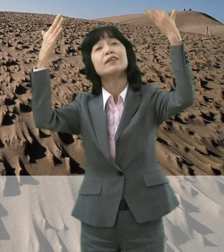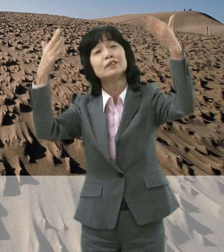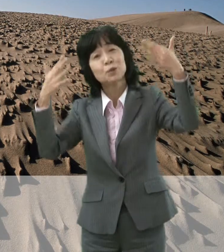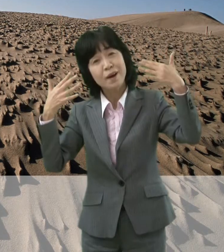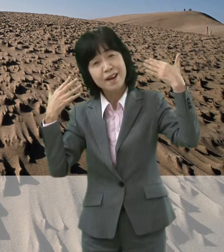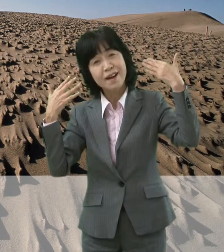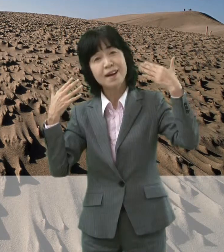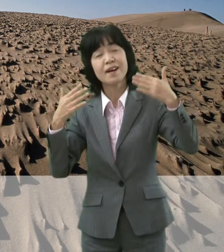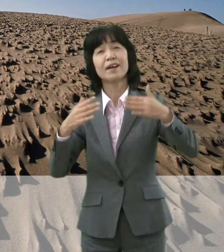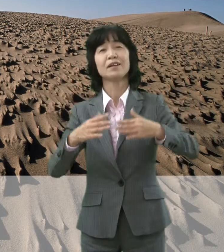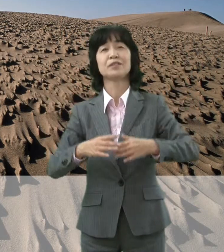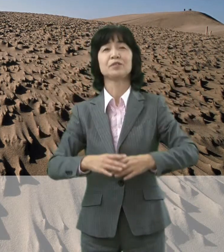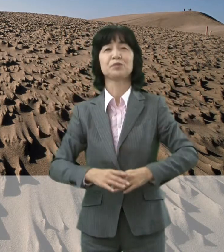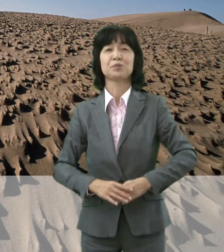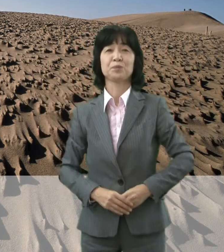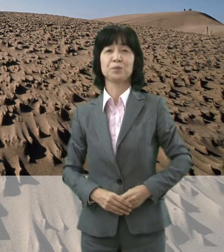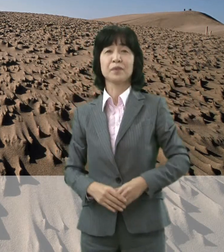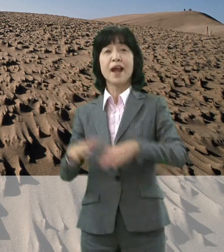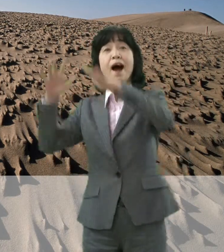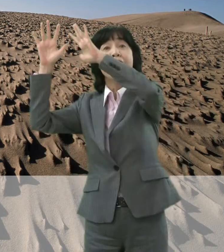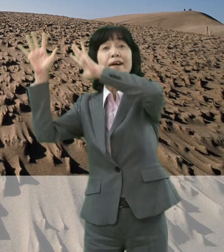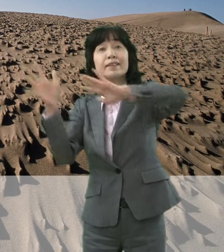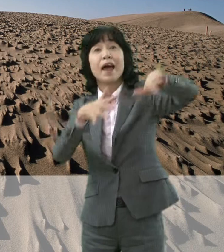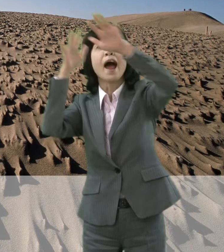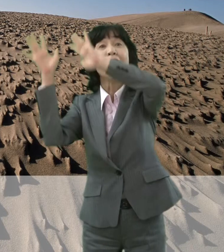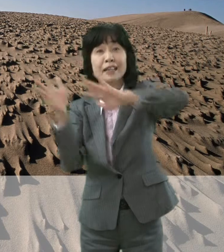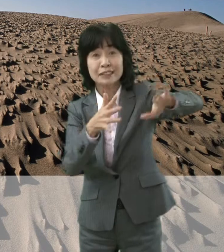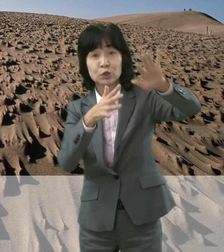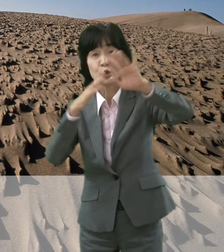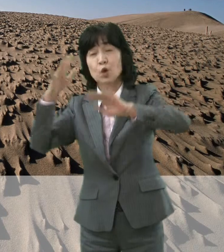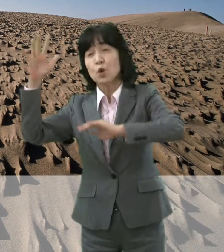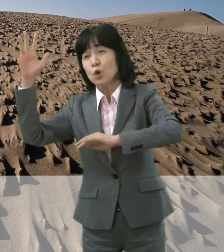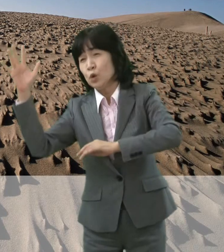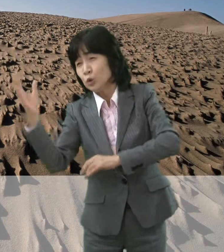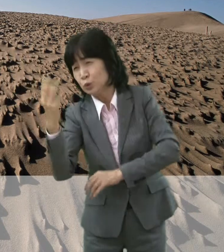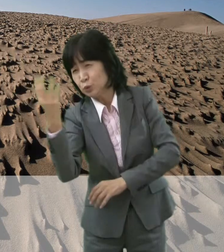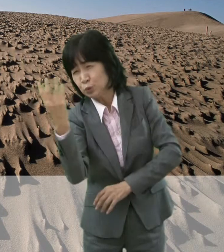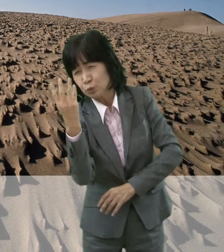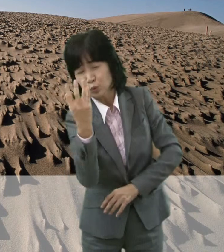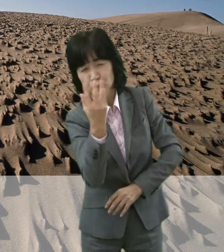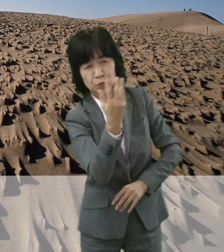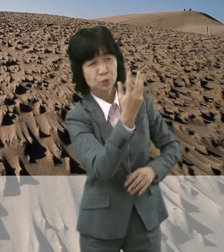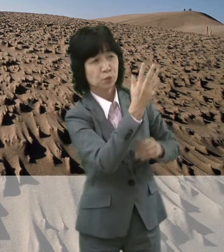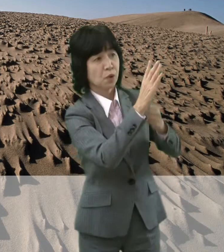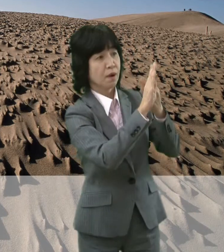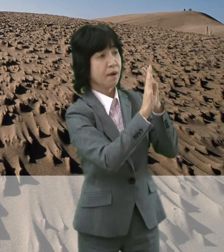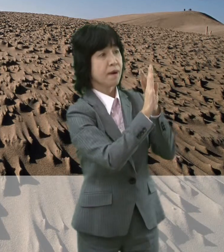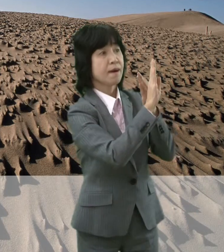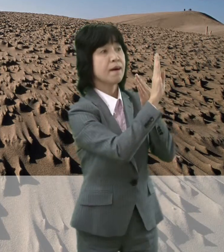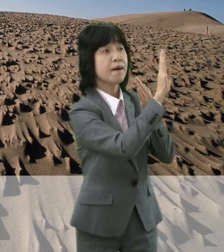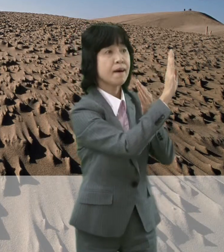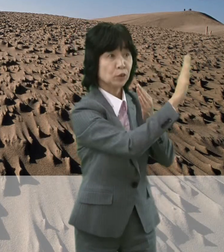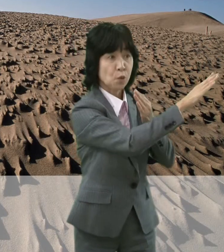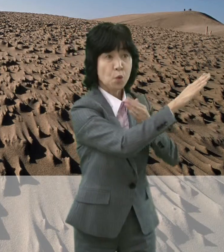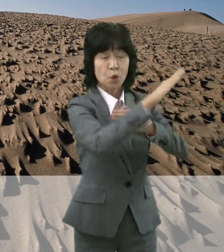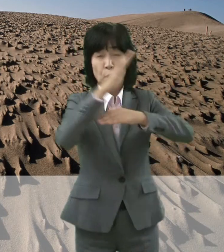秋は台風通過後などに左中などの疾風の足跡が早急を覆います